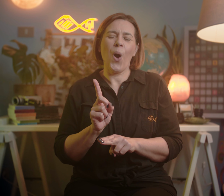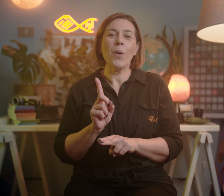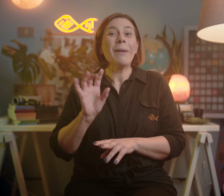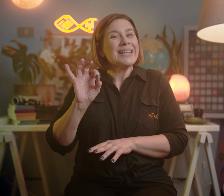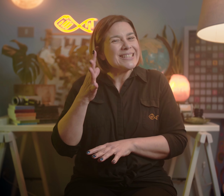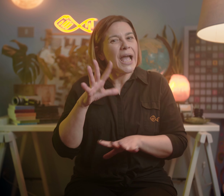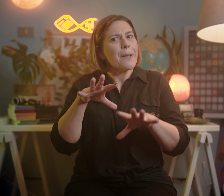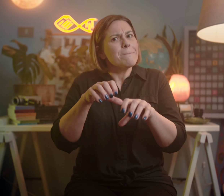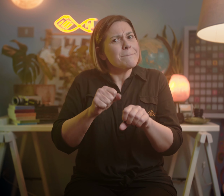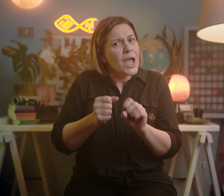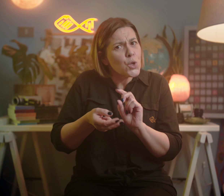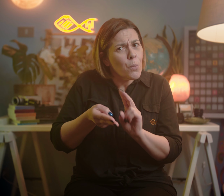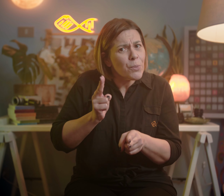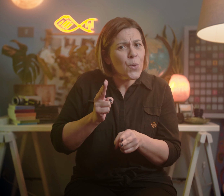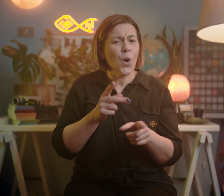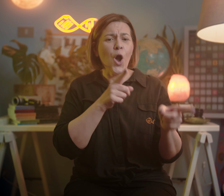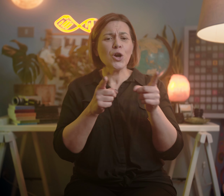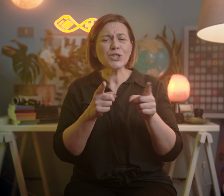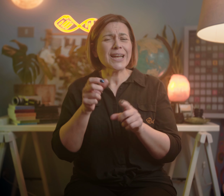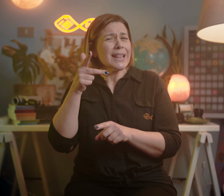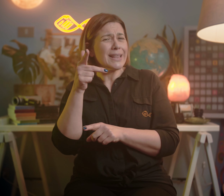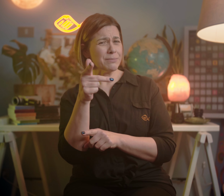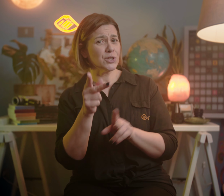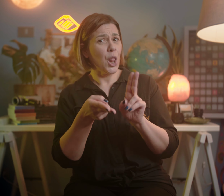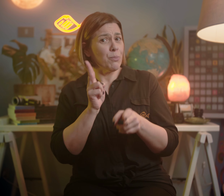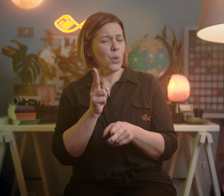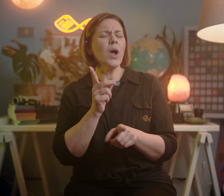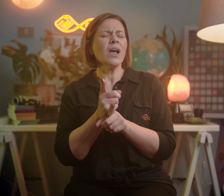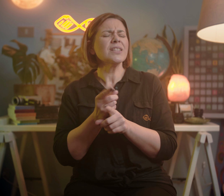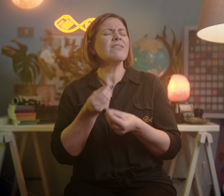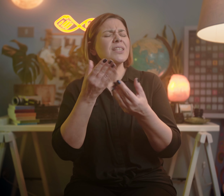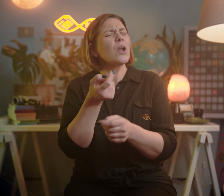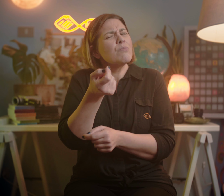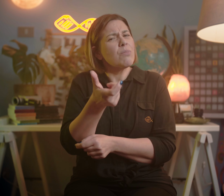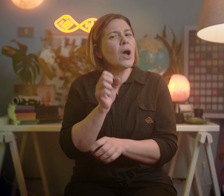po' più di impegno e tridimensionalità potrebbero o dovrebbero insegnarci qualcosa.